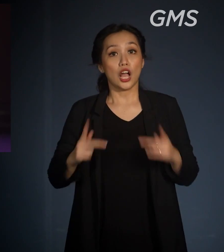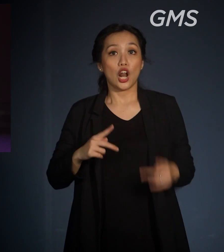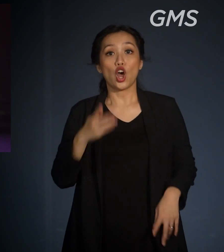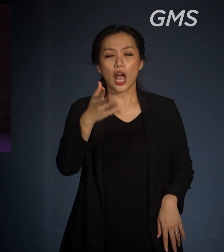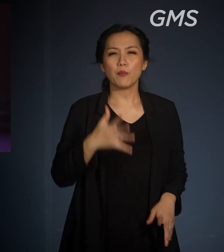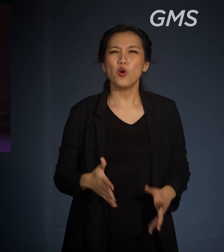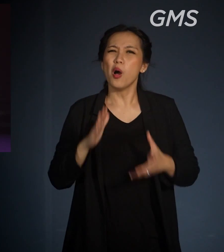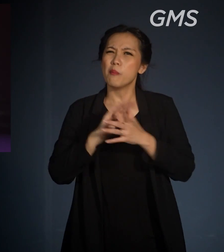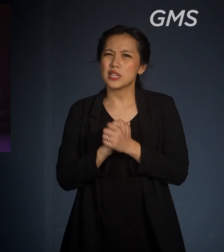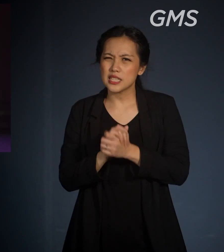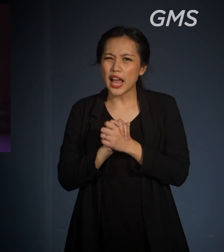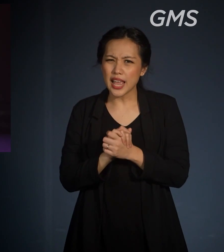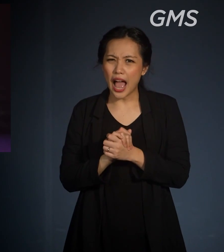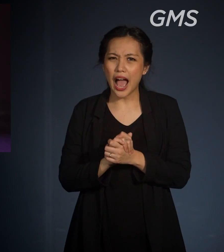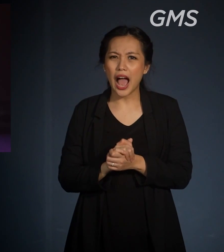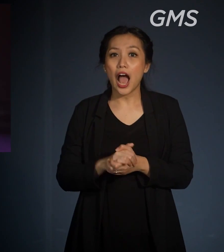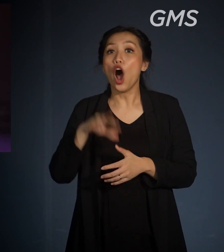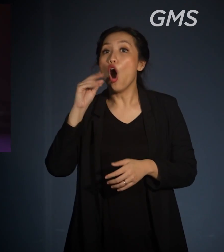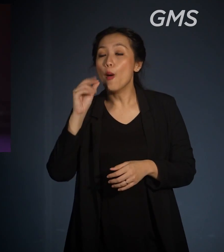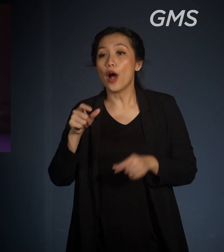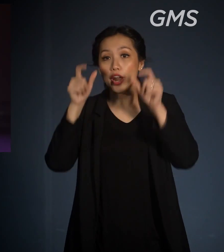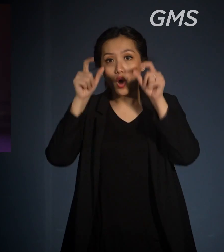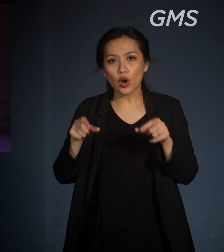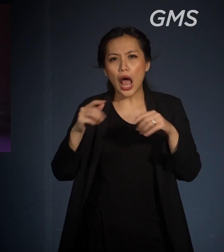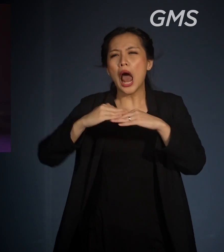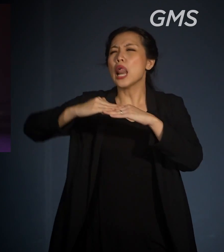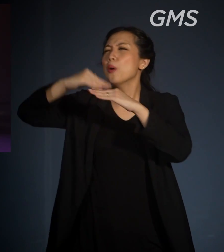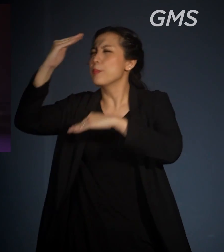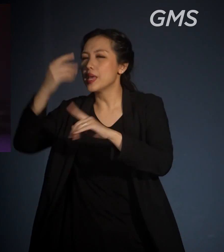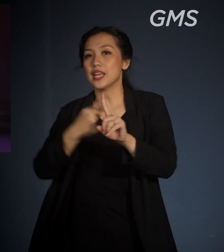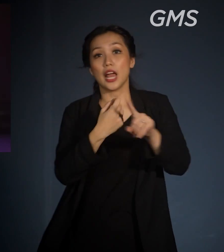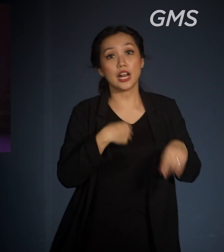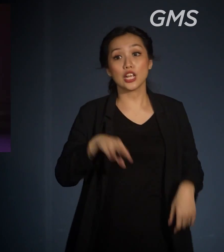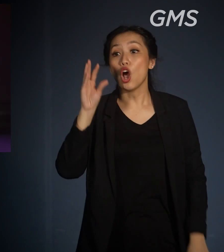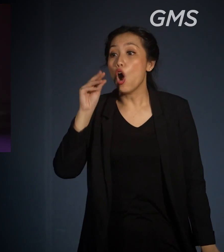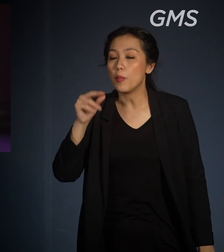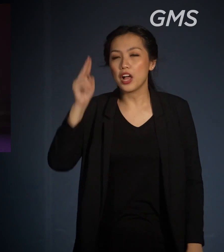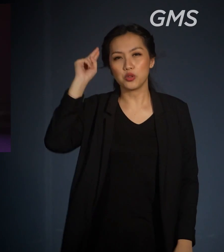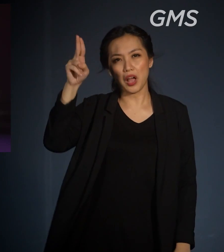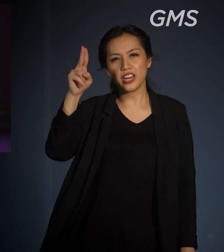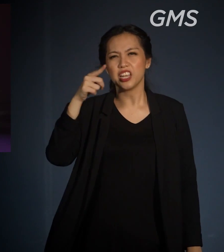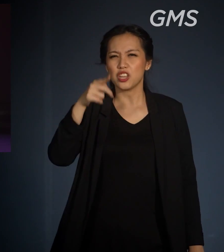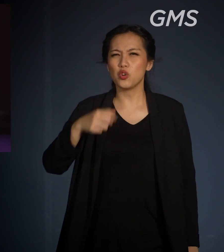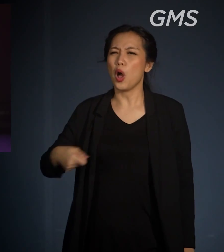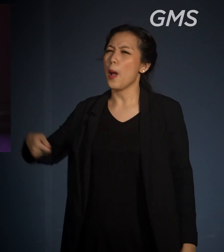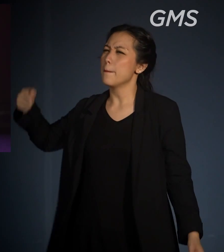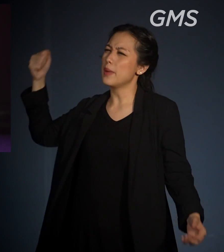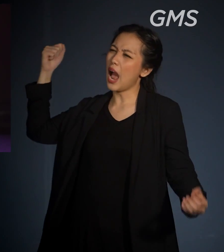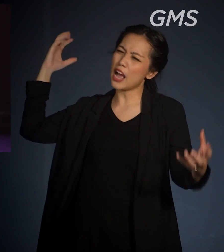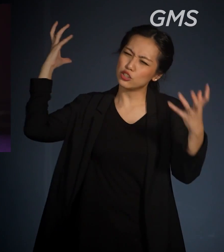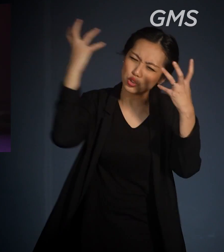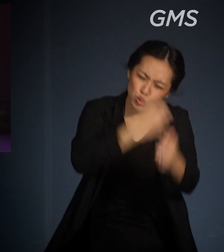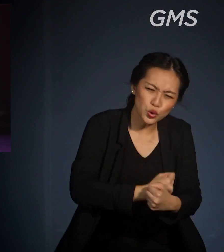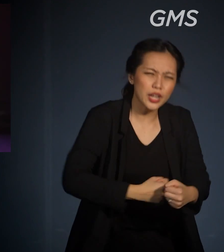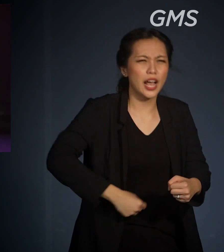orang ketimbang apa kata Tuhan dalam kehidupan Anda. Saudara, seringkali di dalam dunia ini, orang-orang di sekitar